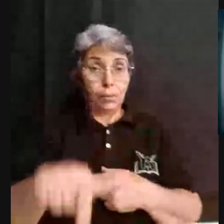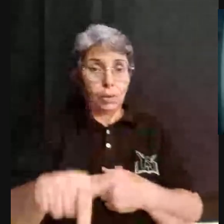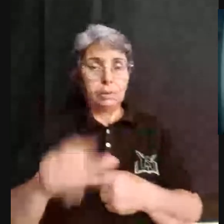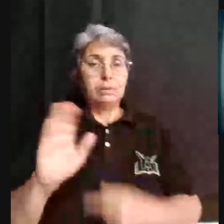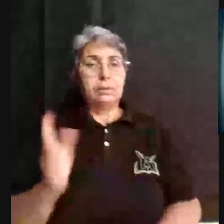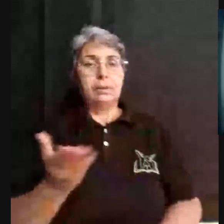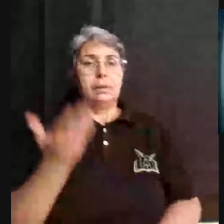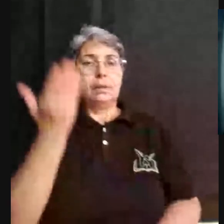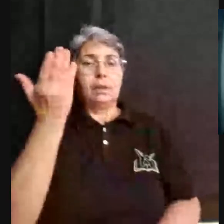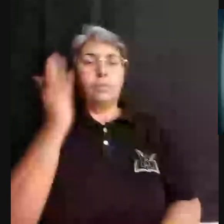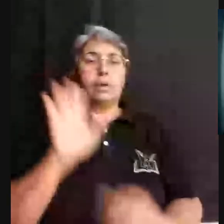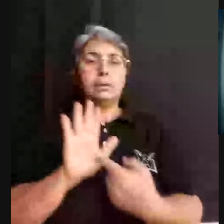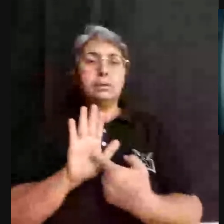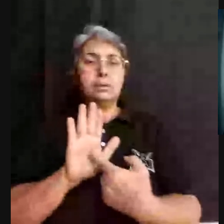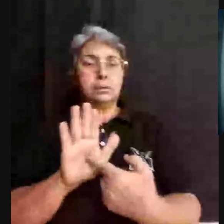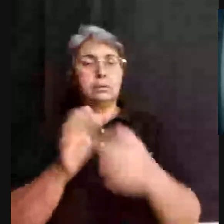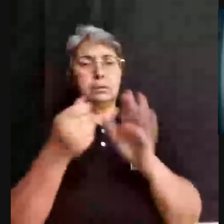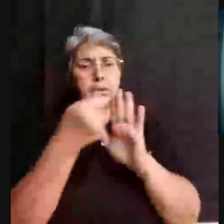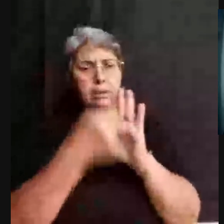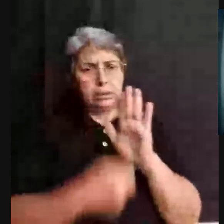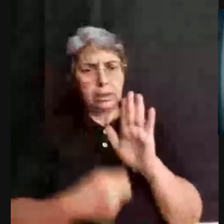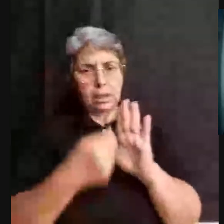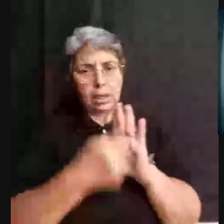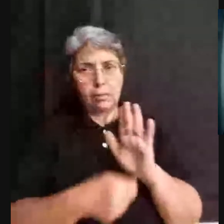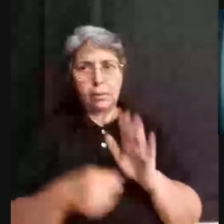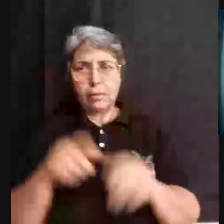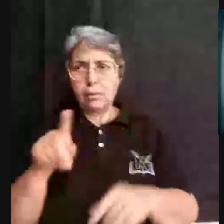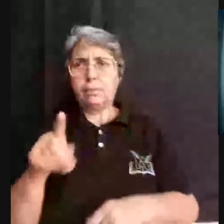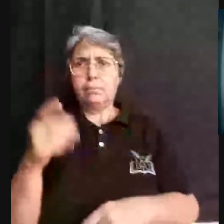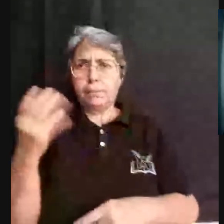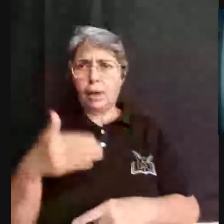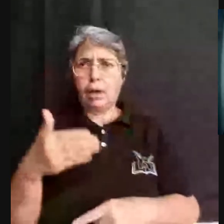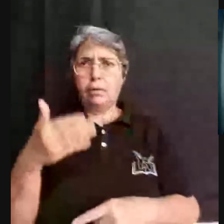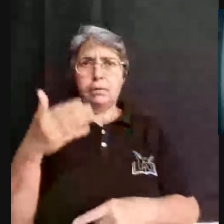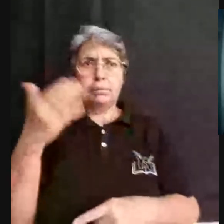que evidências começaram a surgir,